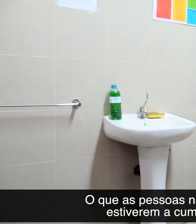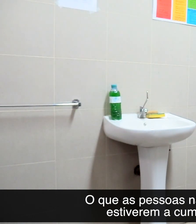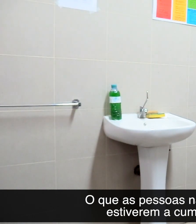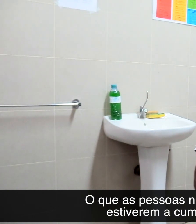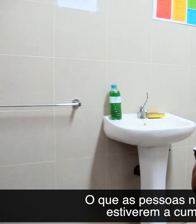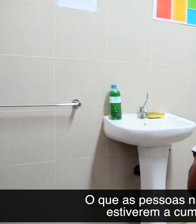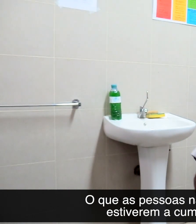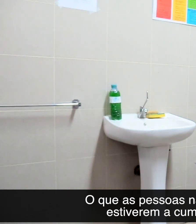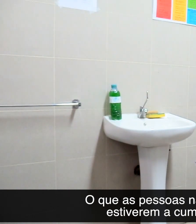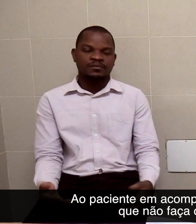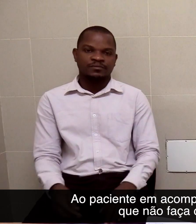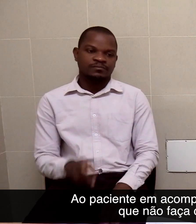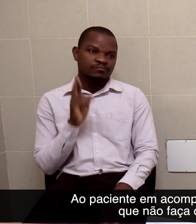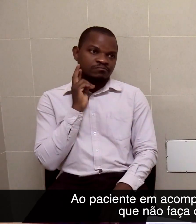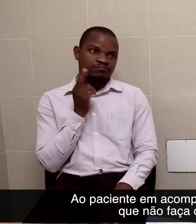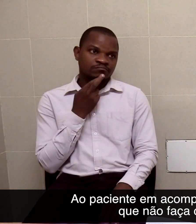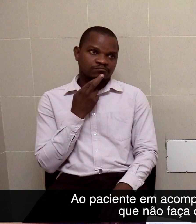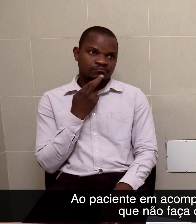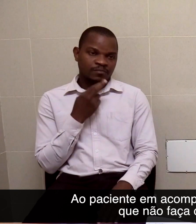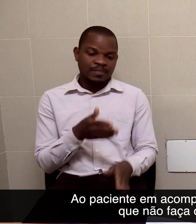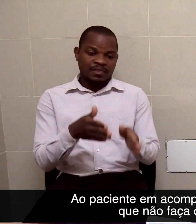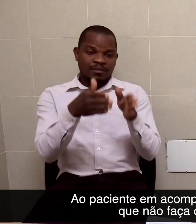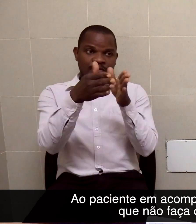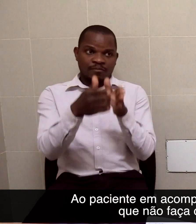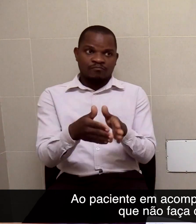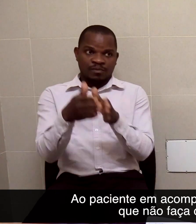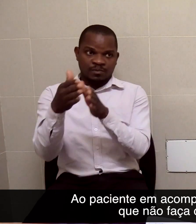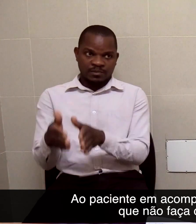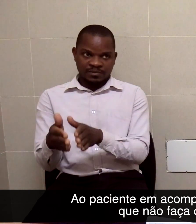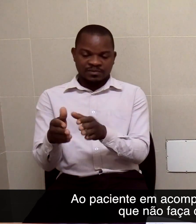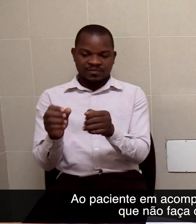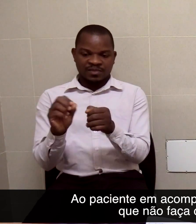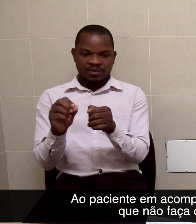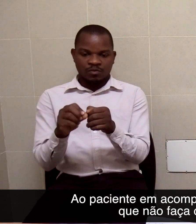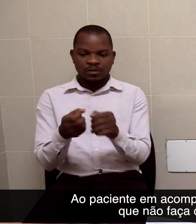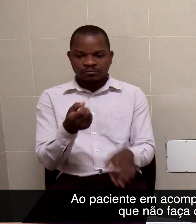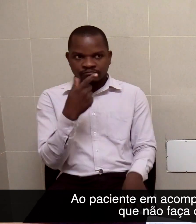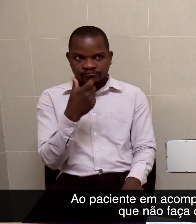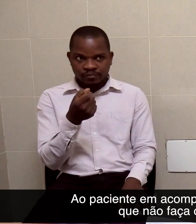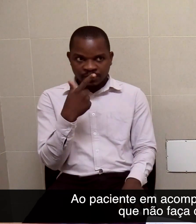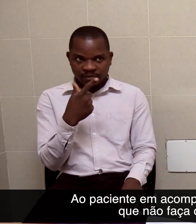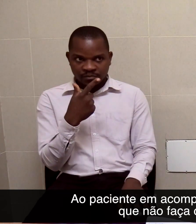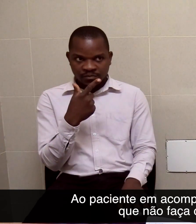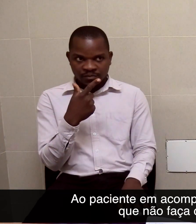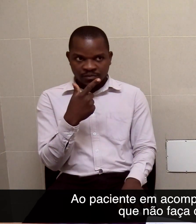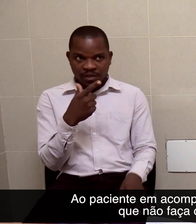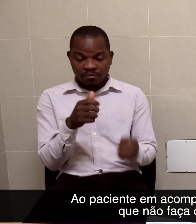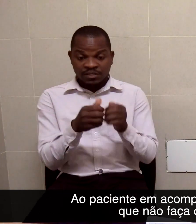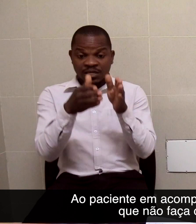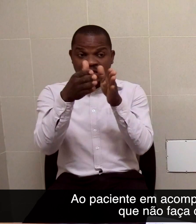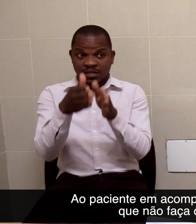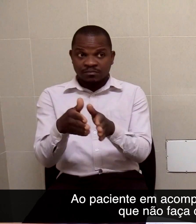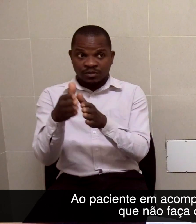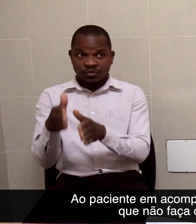a terapia de fala? O paciente em acompanhamento, nós recomendamos que ele não faça